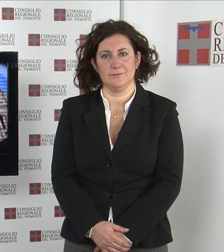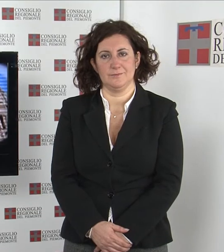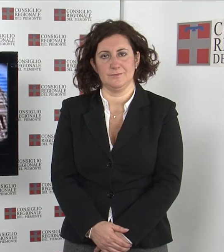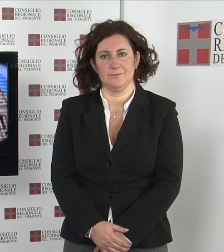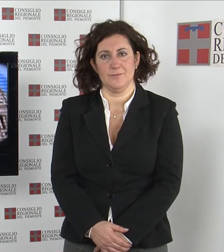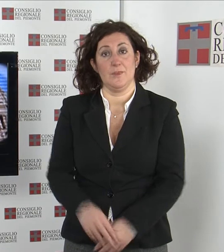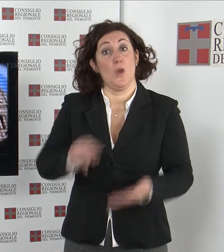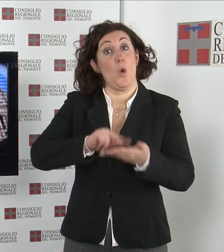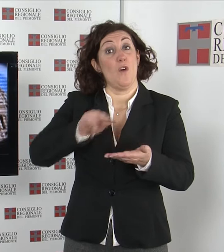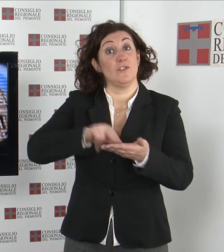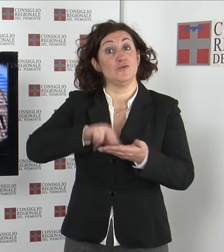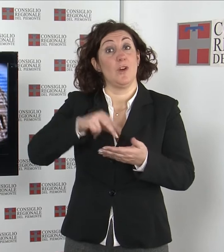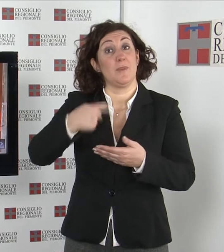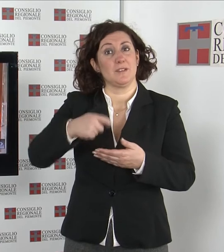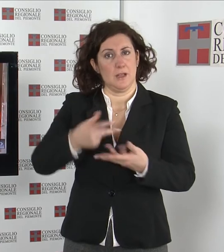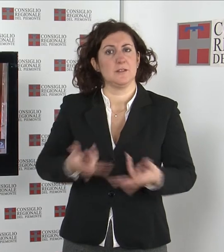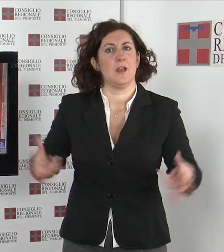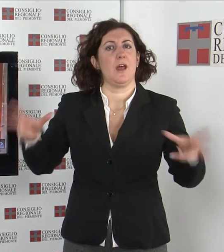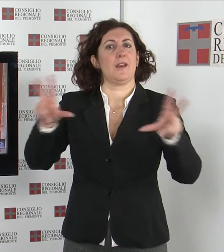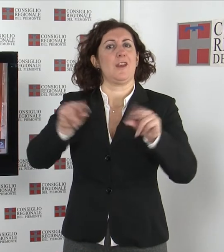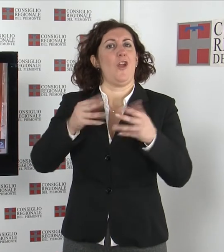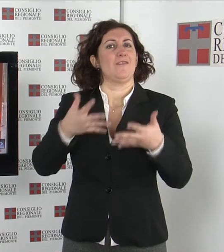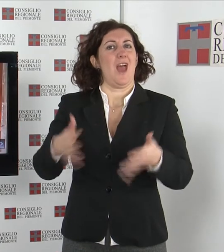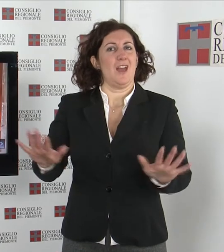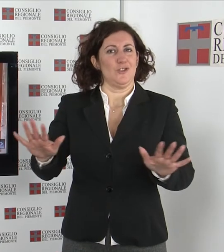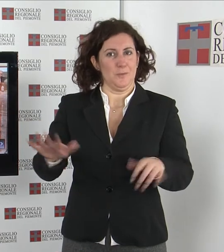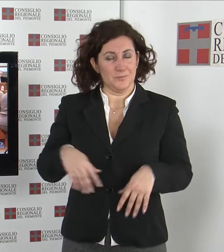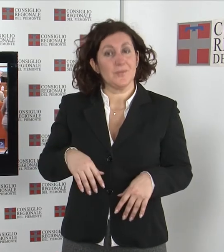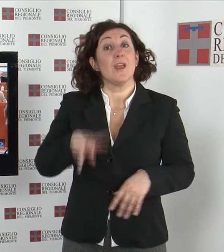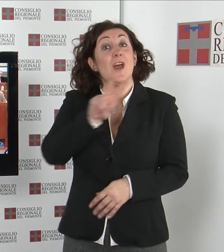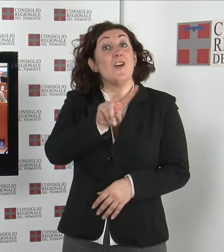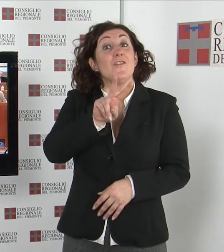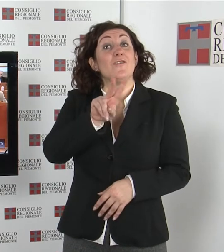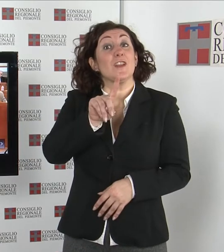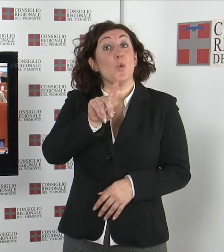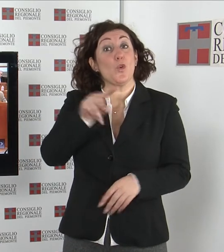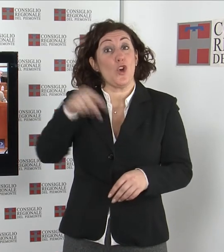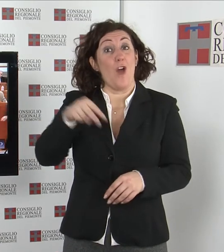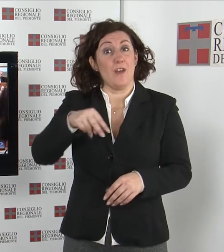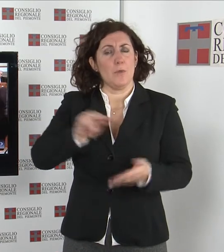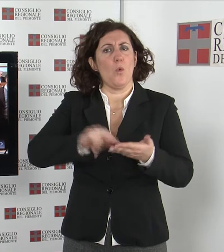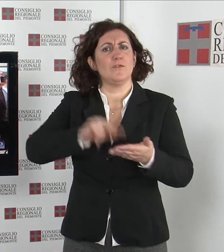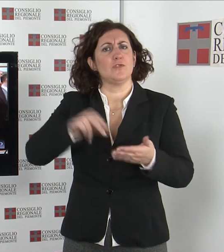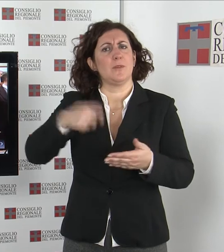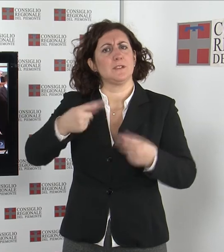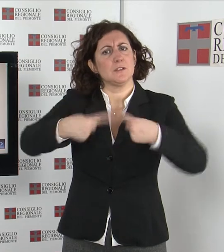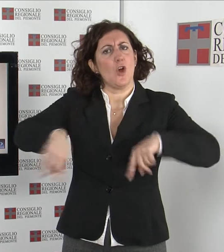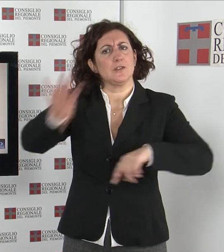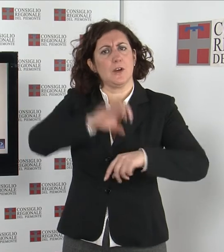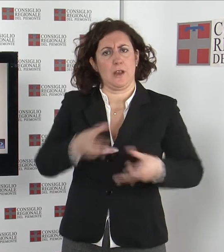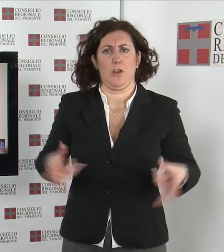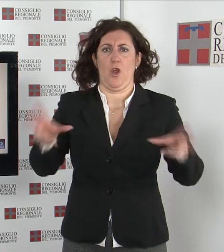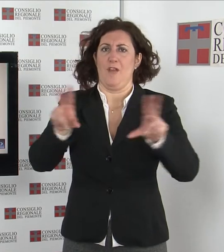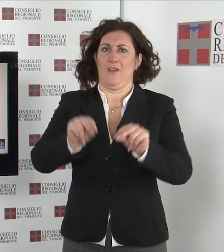rinnovato l'ufficio di presidenza è stato rinnovato nella seduta del 21 novembre l'ufficio di Presidenza del Consiglio Regionale